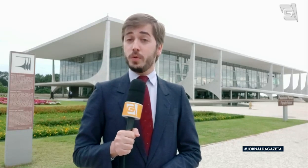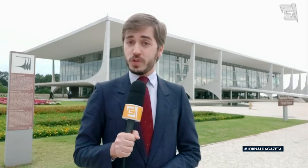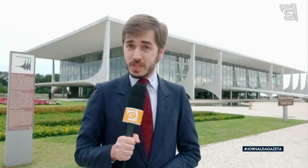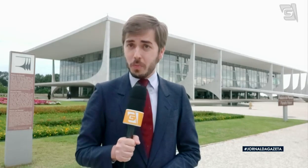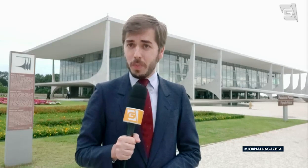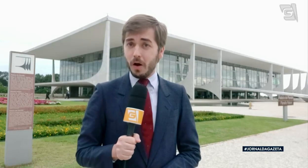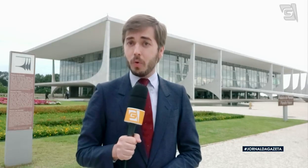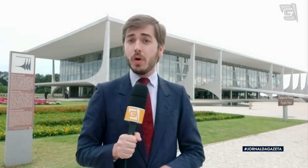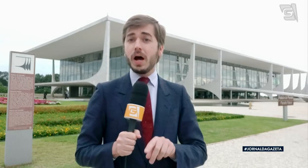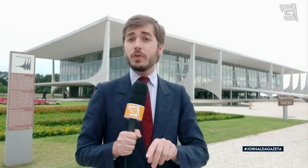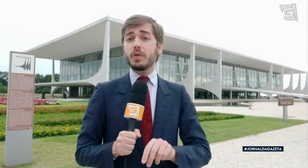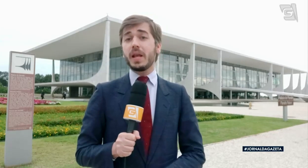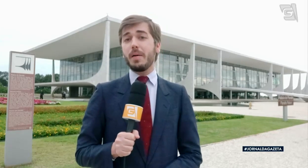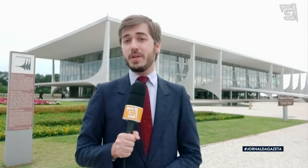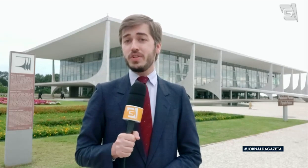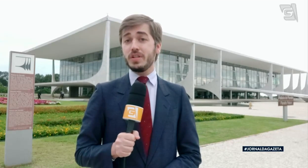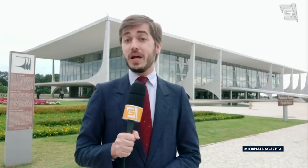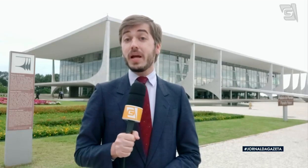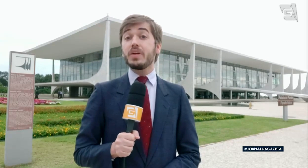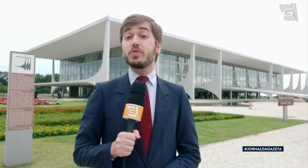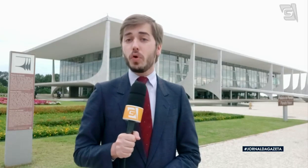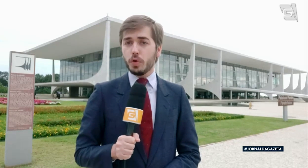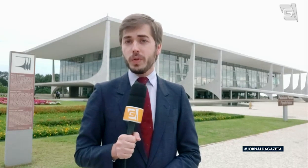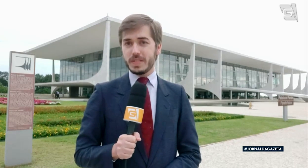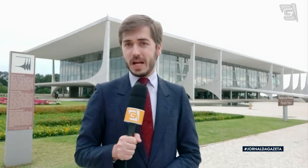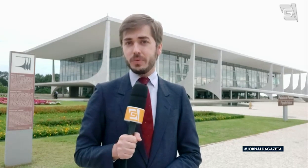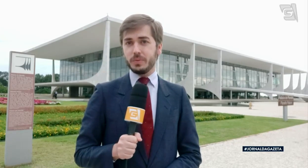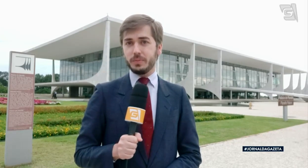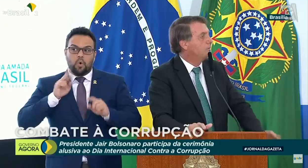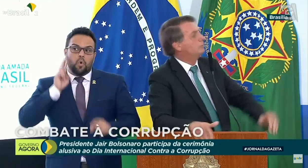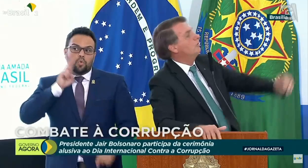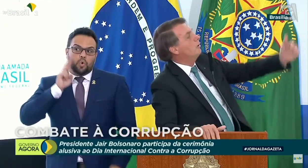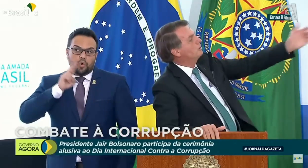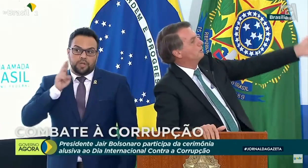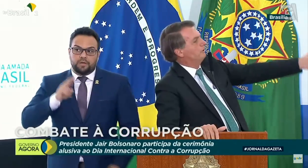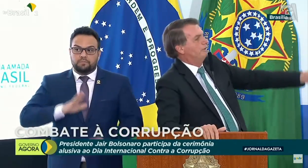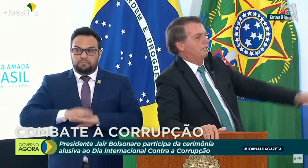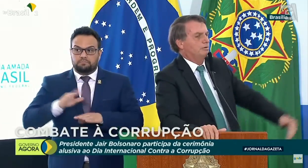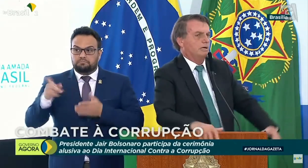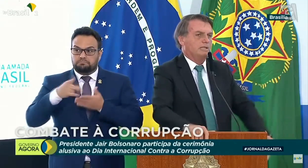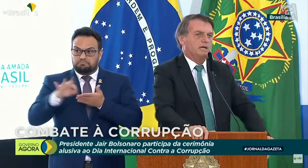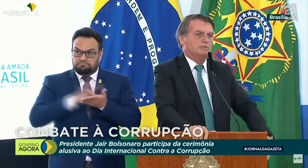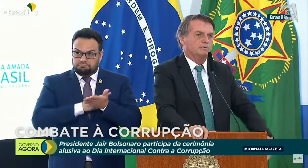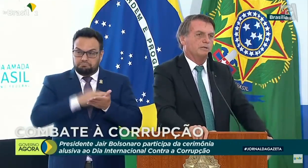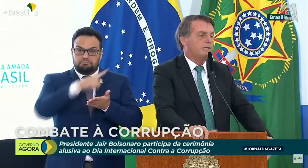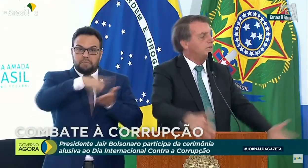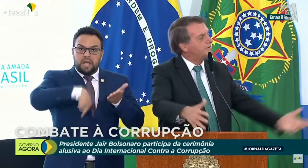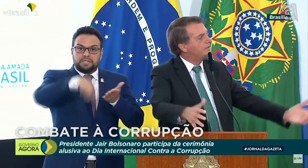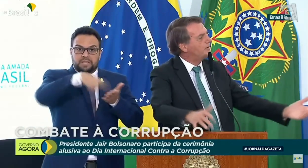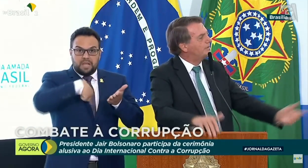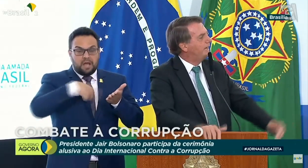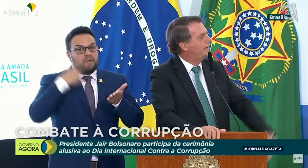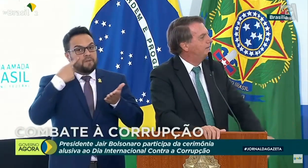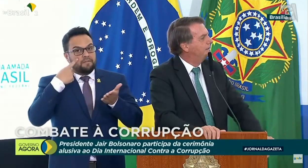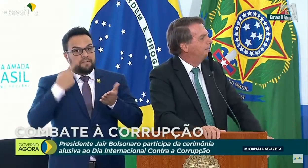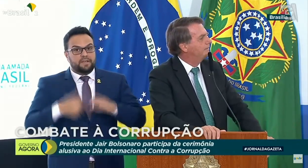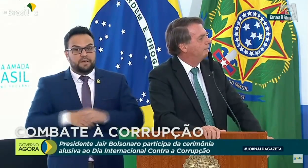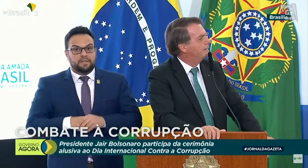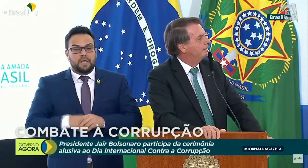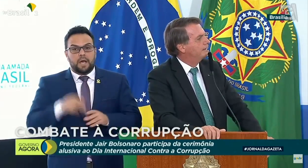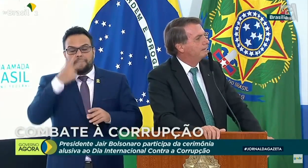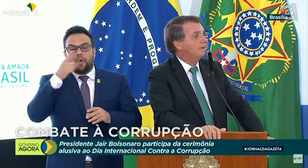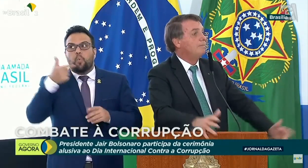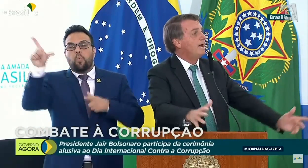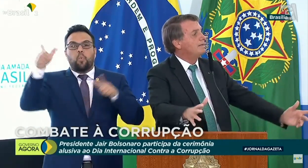o governo de São Paulo adotar a medida em todo o estado quanto o outro Governador que da região sudeste que fazer o